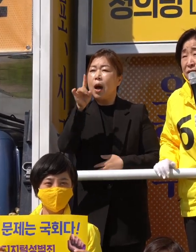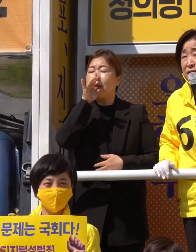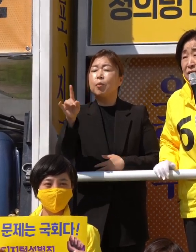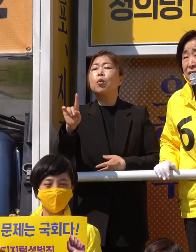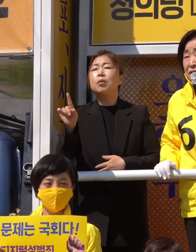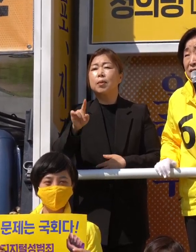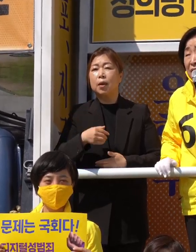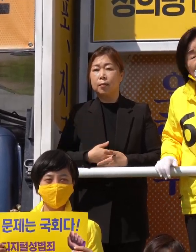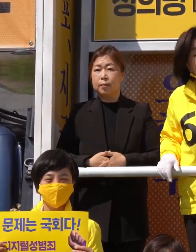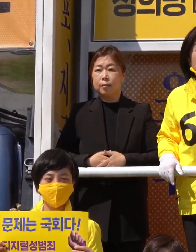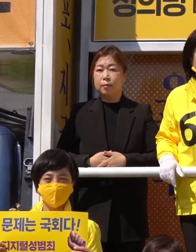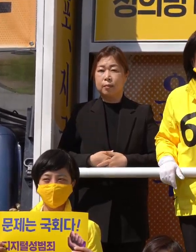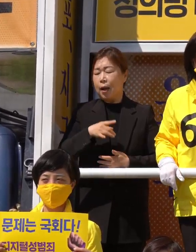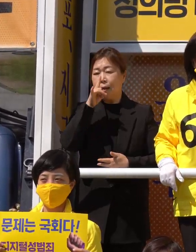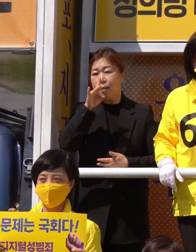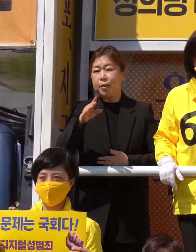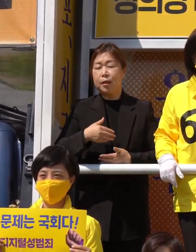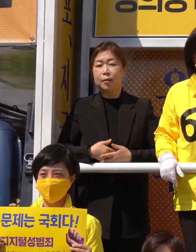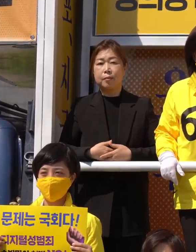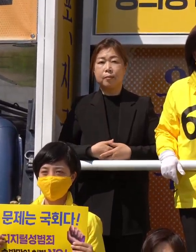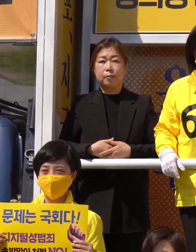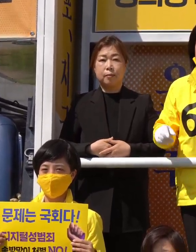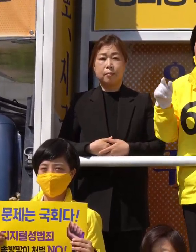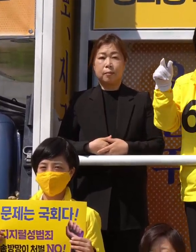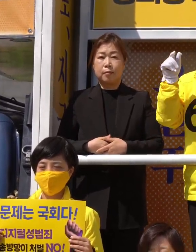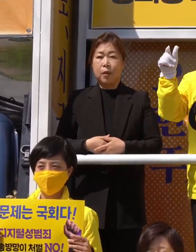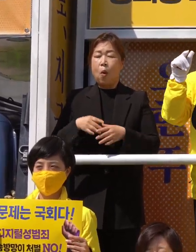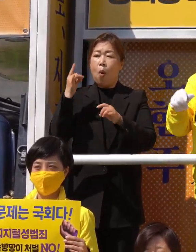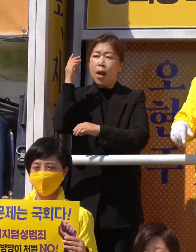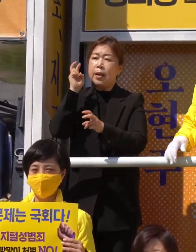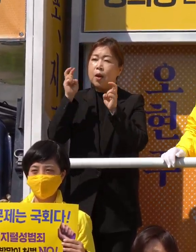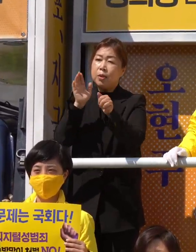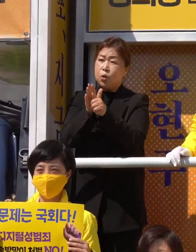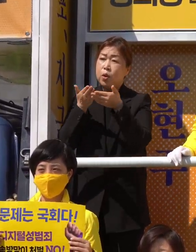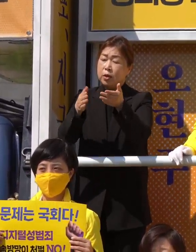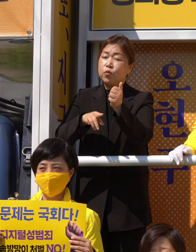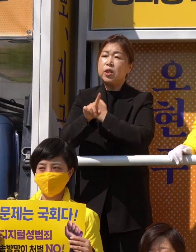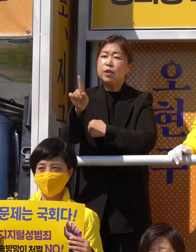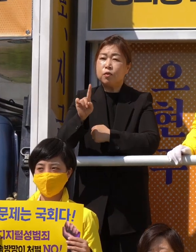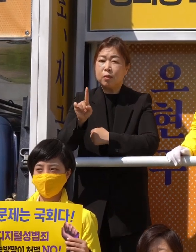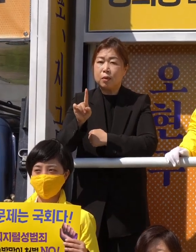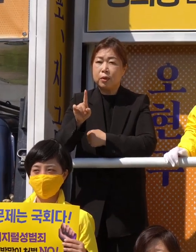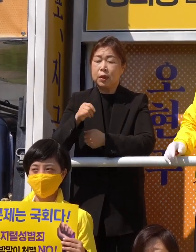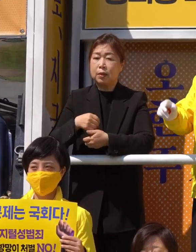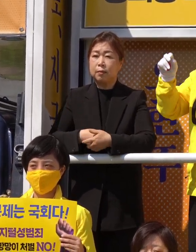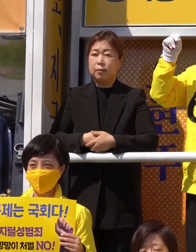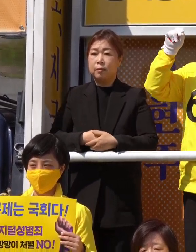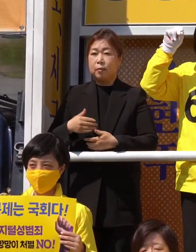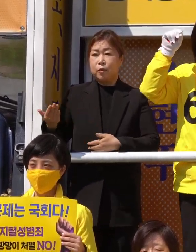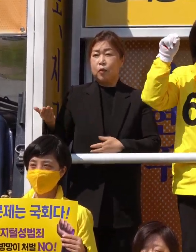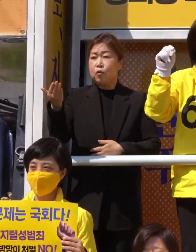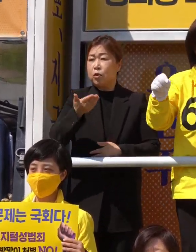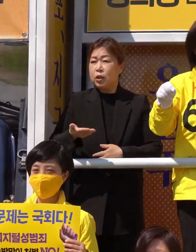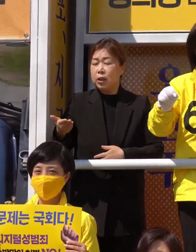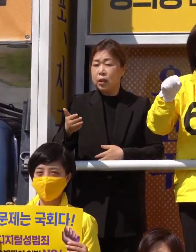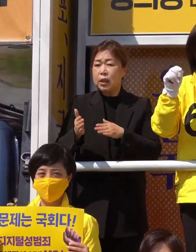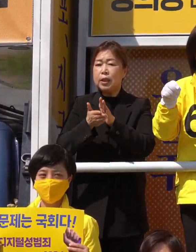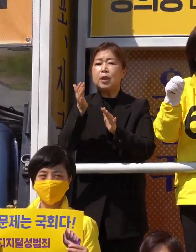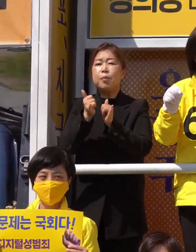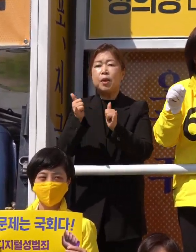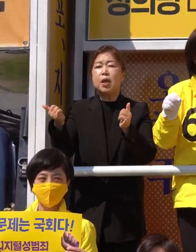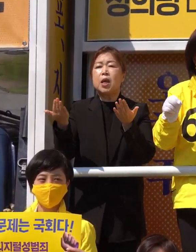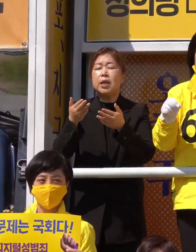되겠습니까? 안 됩니다. 안 됩니다. 우리가 기업을 지원하는 이유는 우리